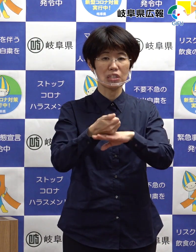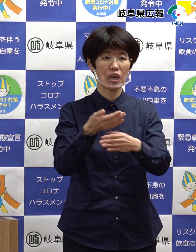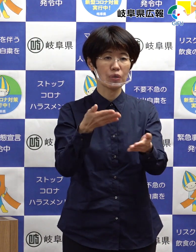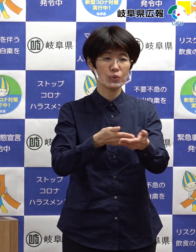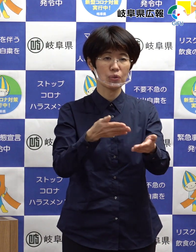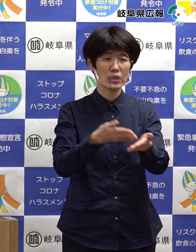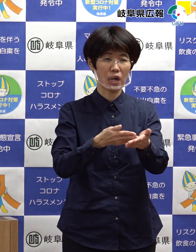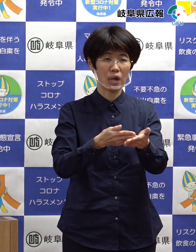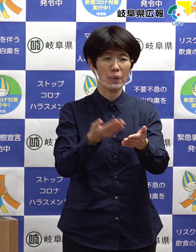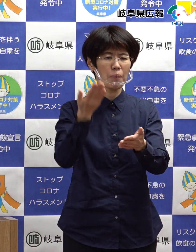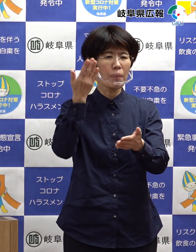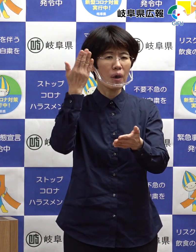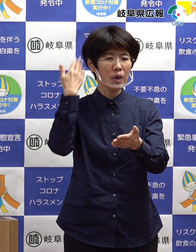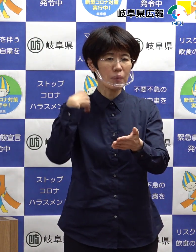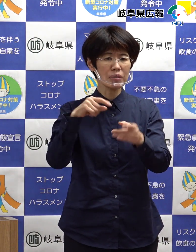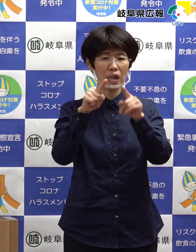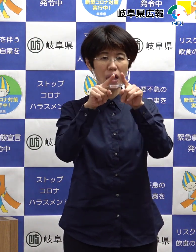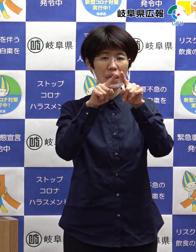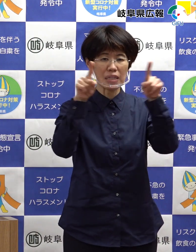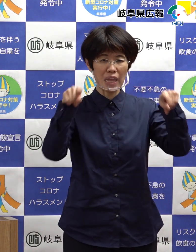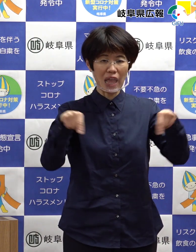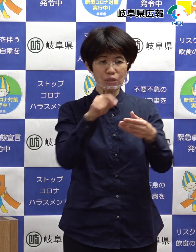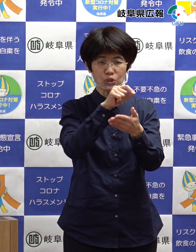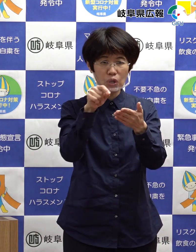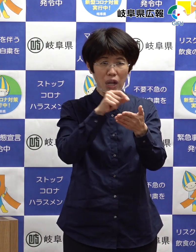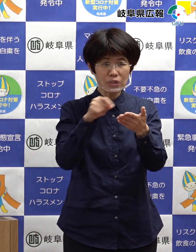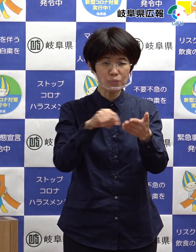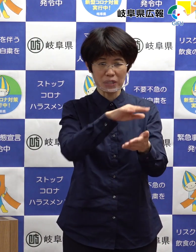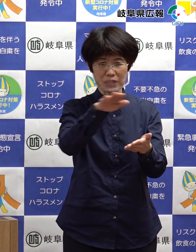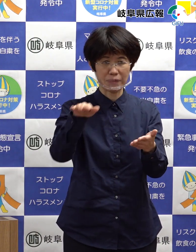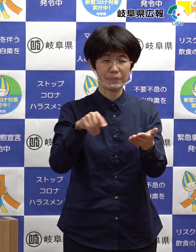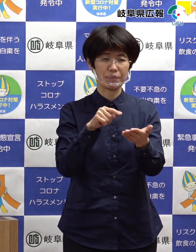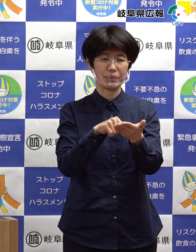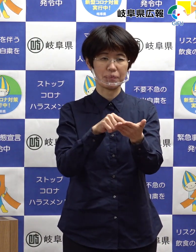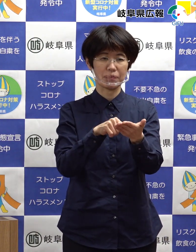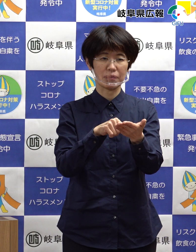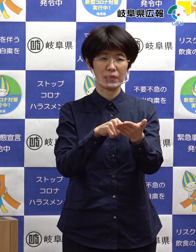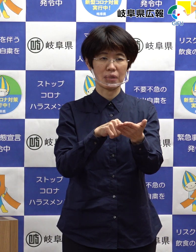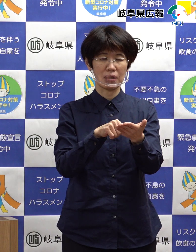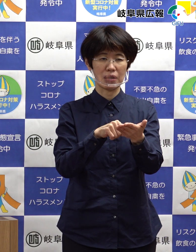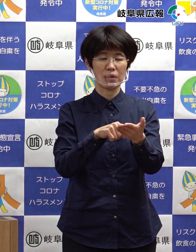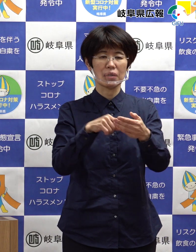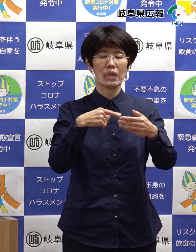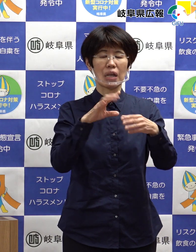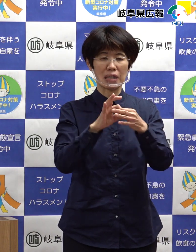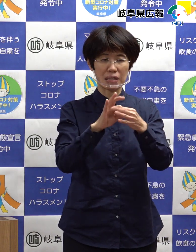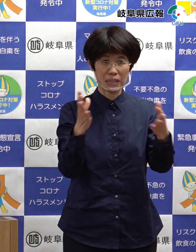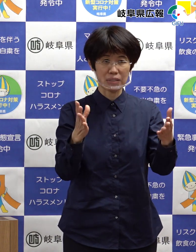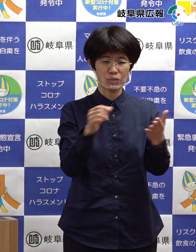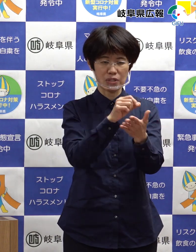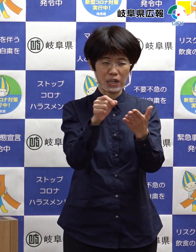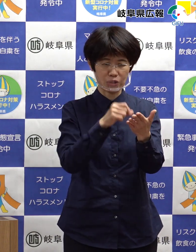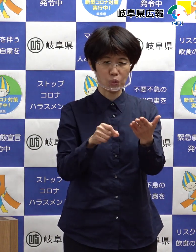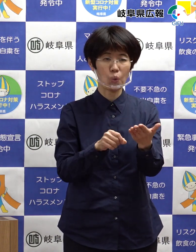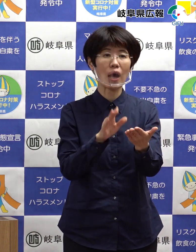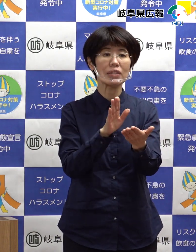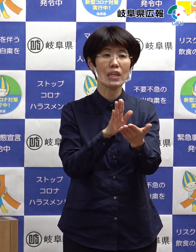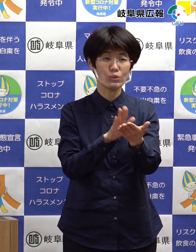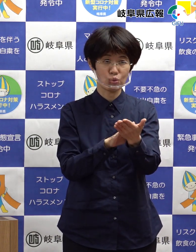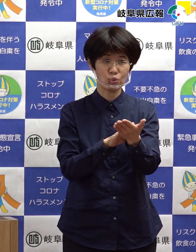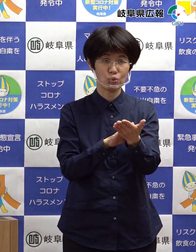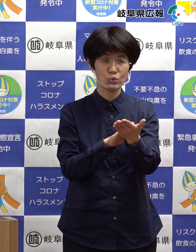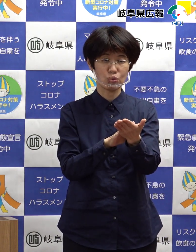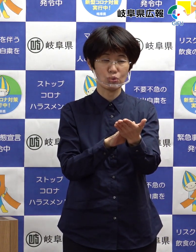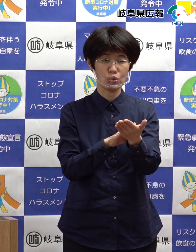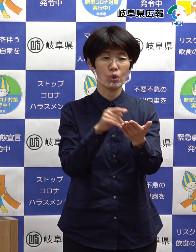ゃったみたいに、事前に誓約書を書かれていると思うんですね、皆さん。で、一切関与していませんということを誓約しているはずなん